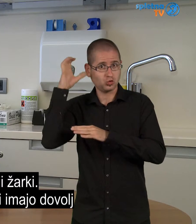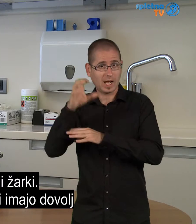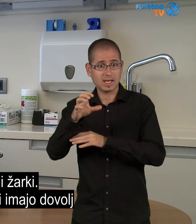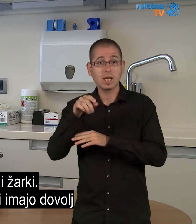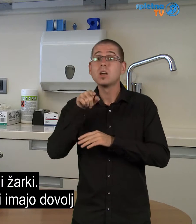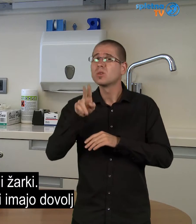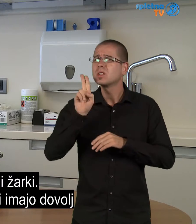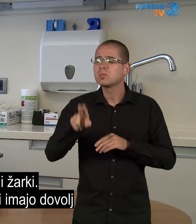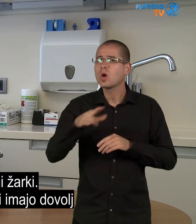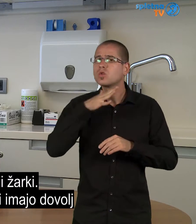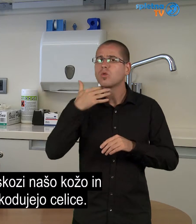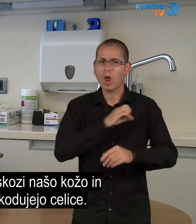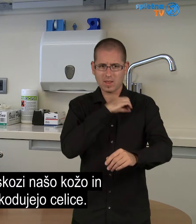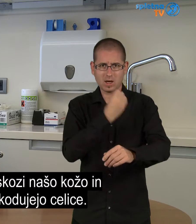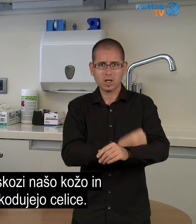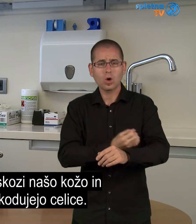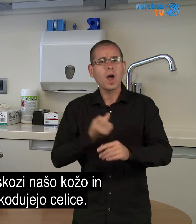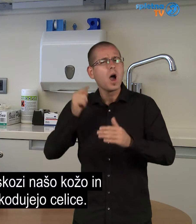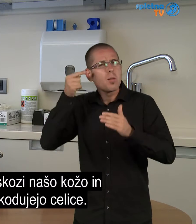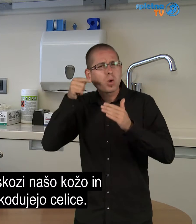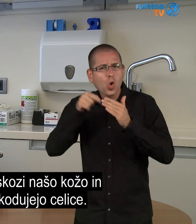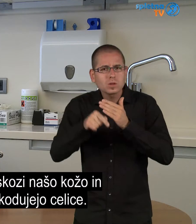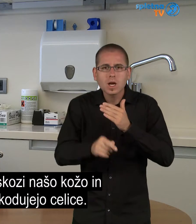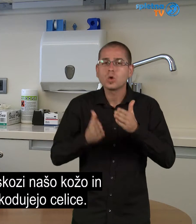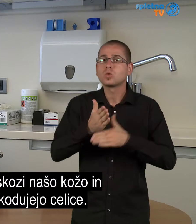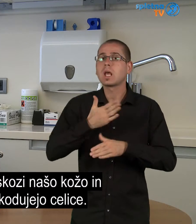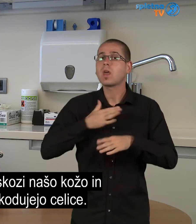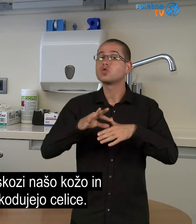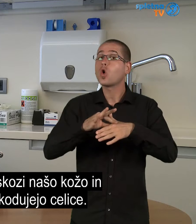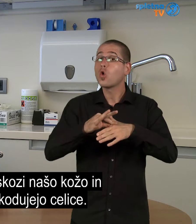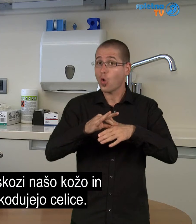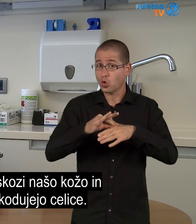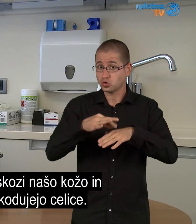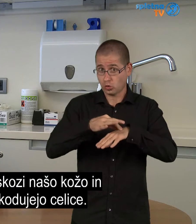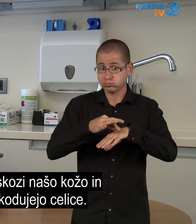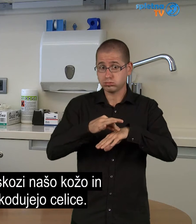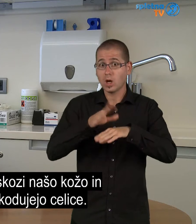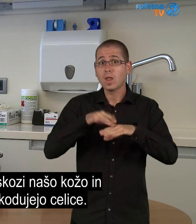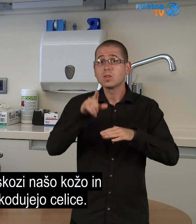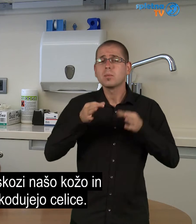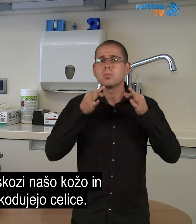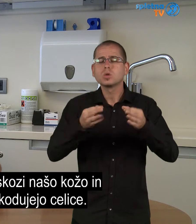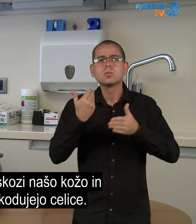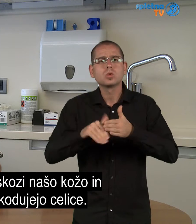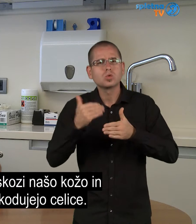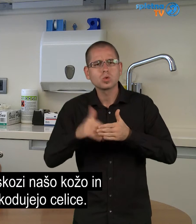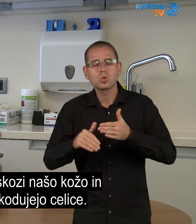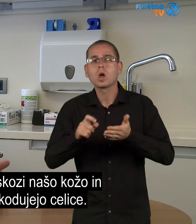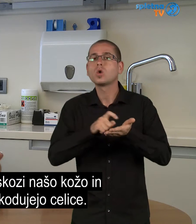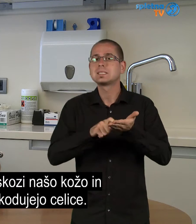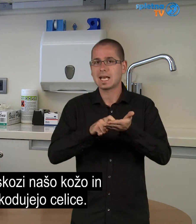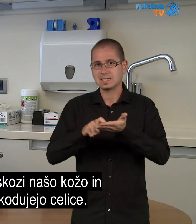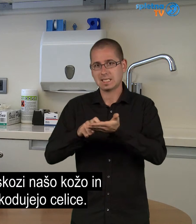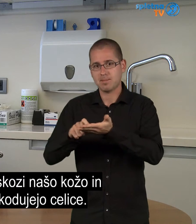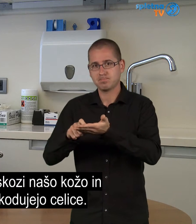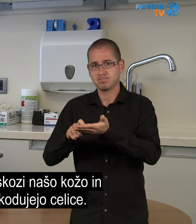Ultravijolični žarki imajo dovolj energije, da prodrejo skozi našo kožo in na tej svoji poti poškodujejo